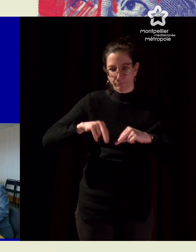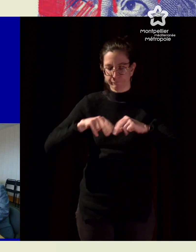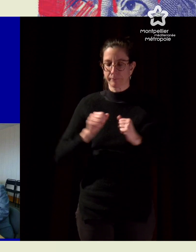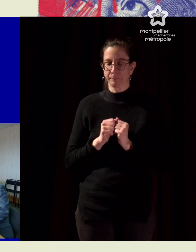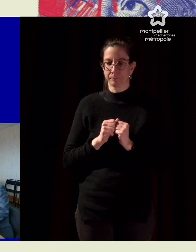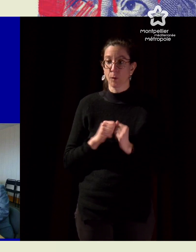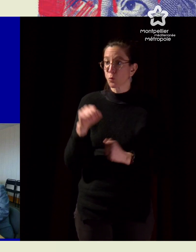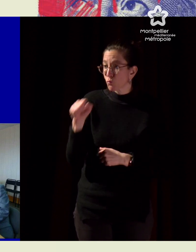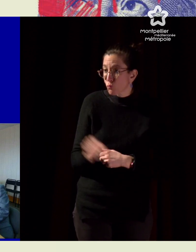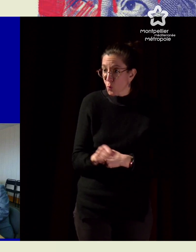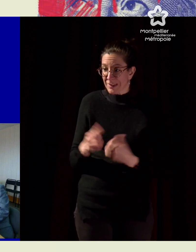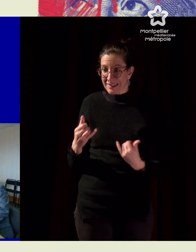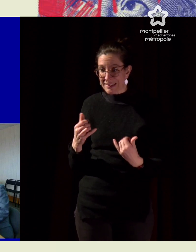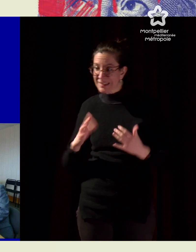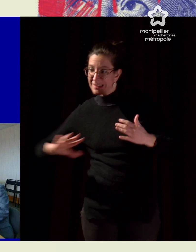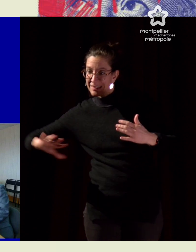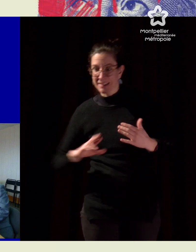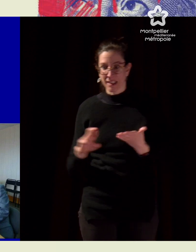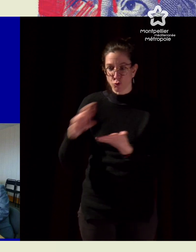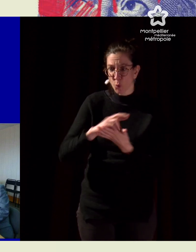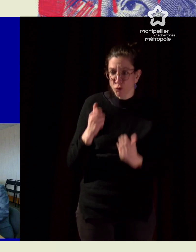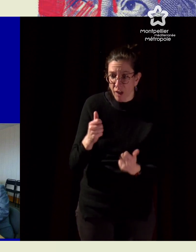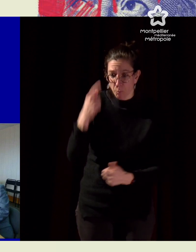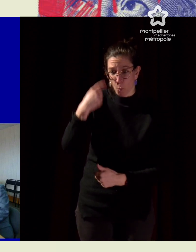de la Sibérie, c'est génial parce que c'est de